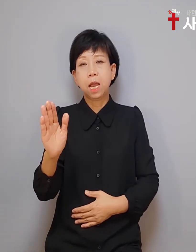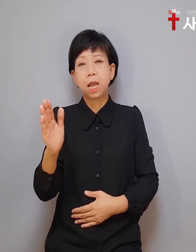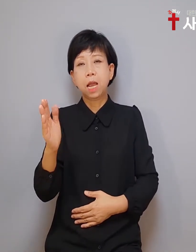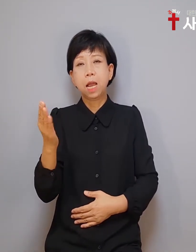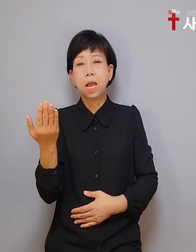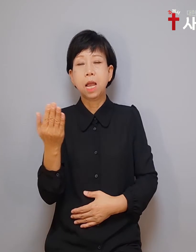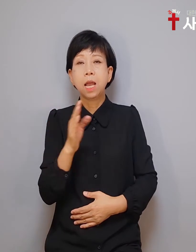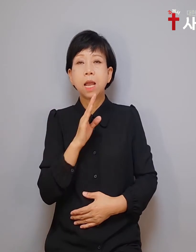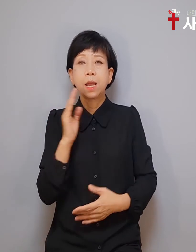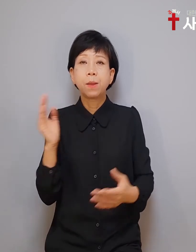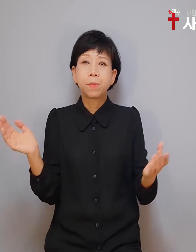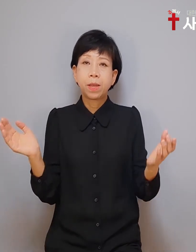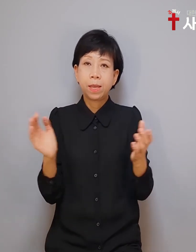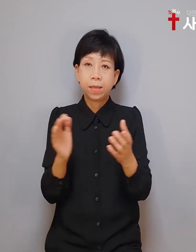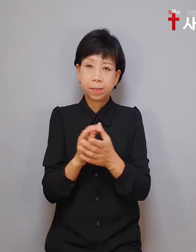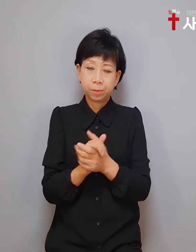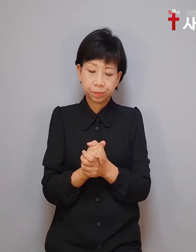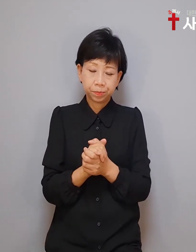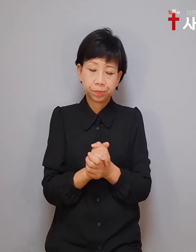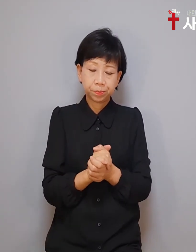얻으리라. 아멘.